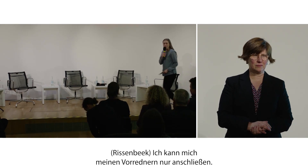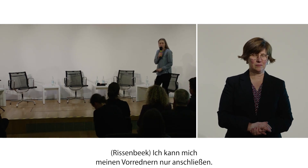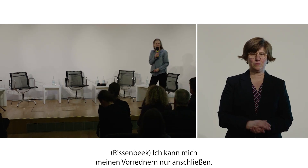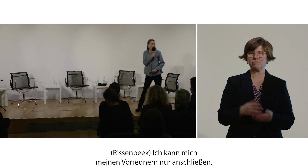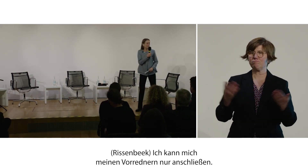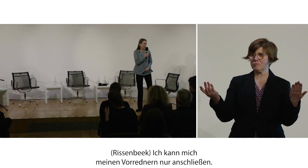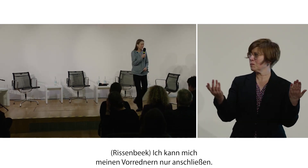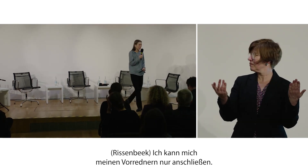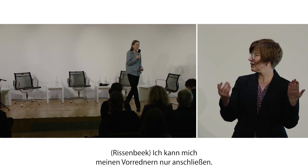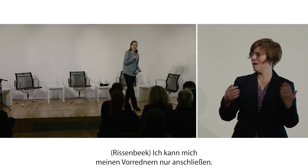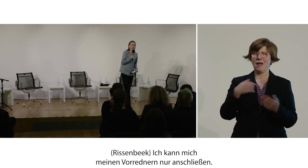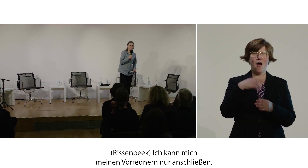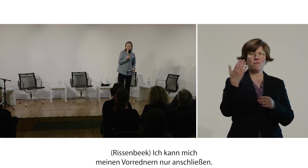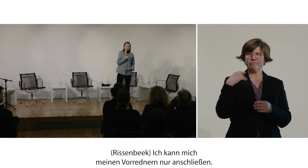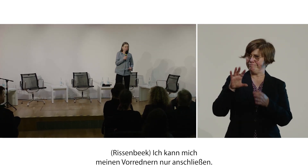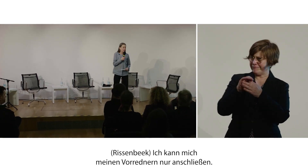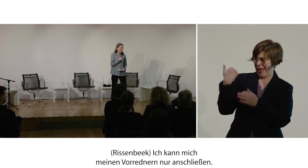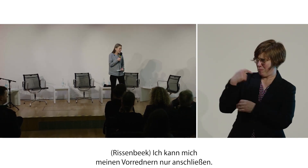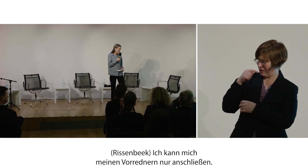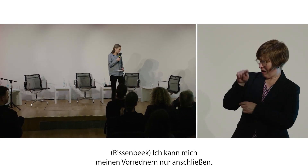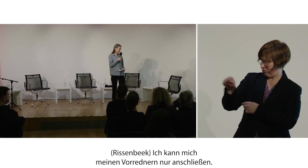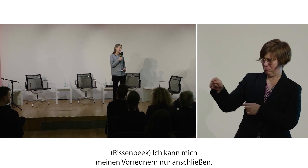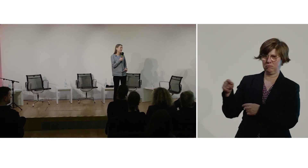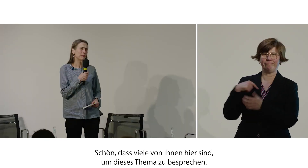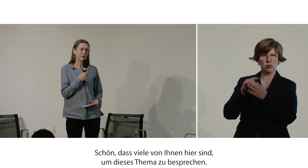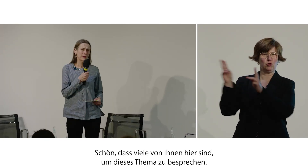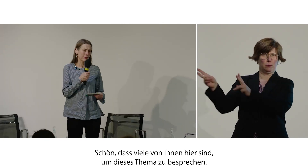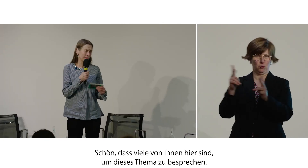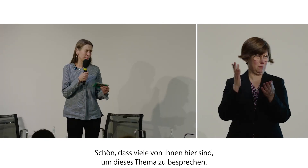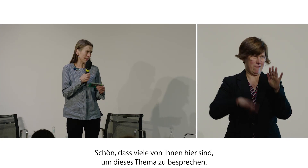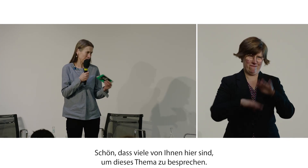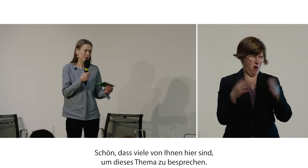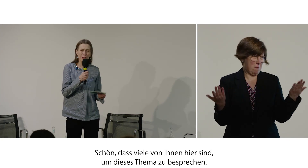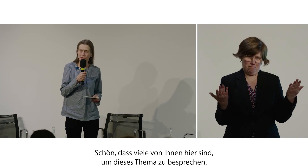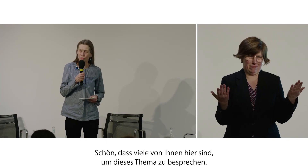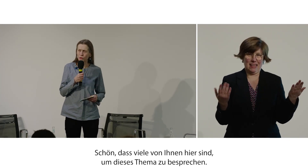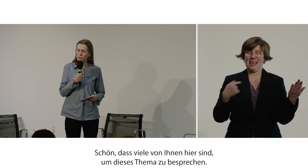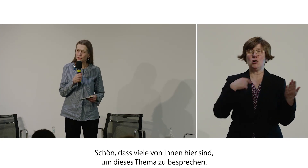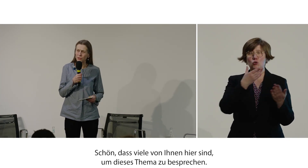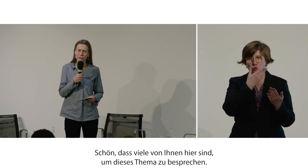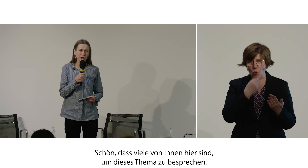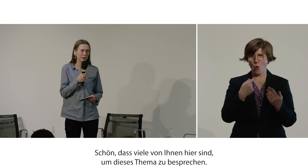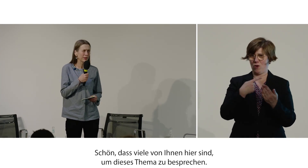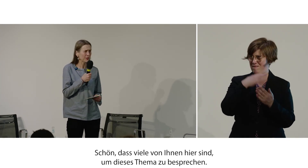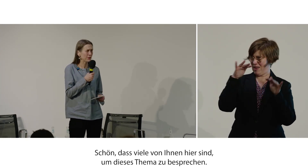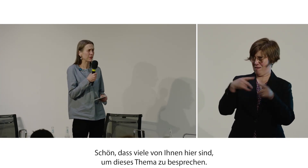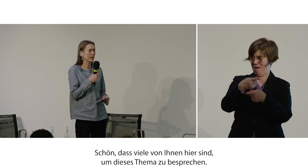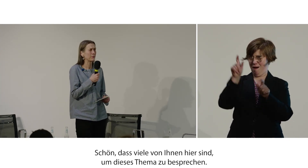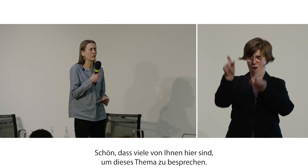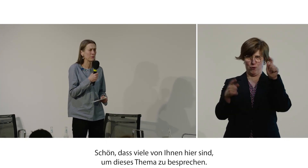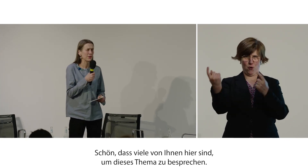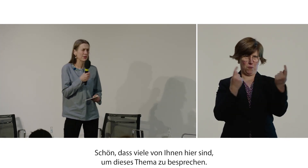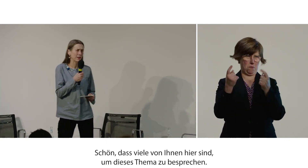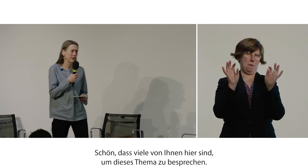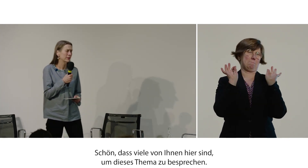Ich kann mir meinen Vorrednern eigentlich nur anschließen. Ich bin erstmal sehr schön, dass viele von Ihnen hier sind heute